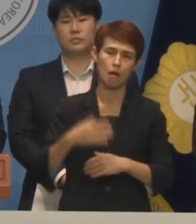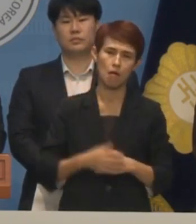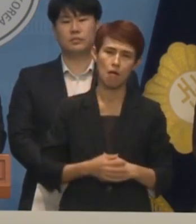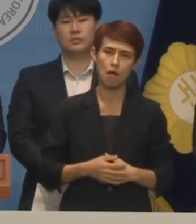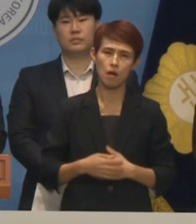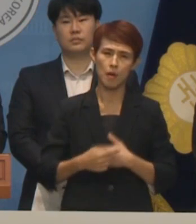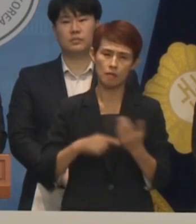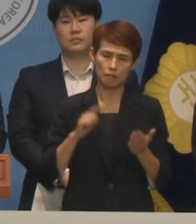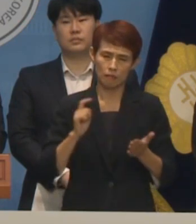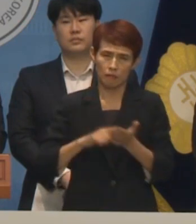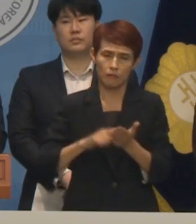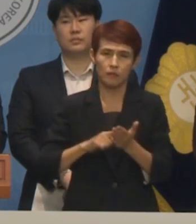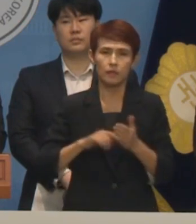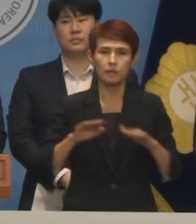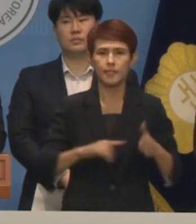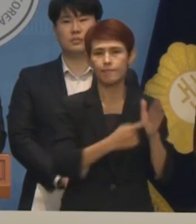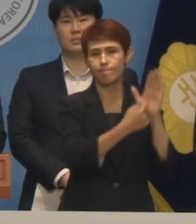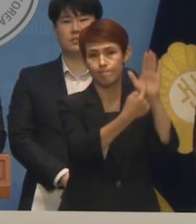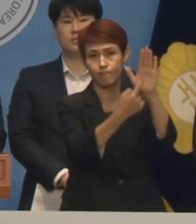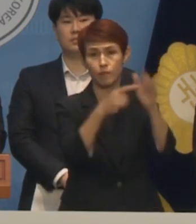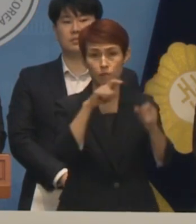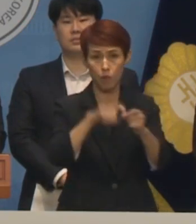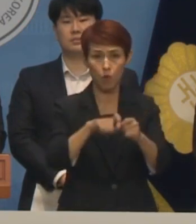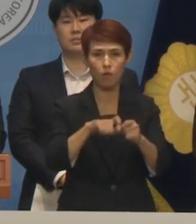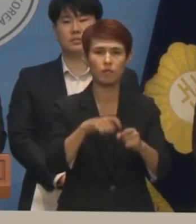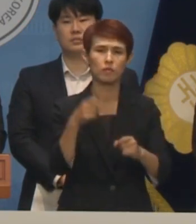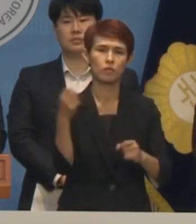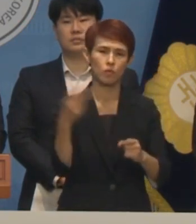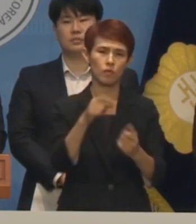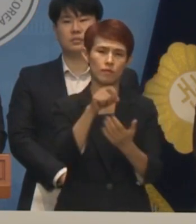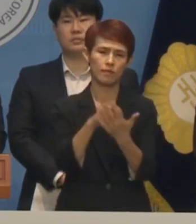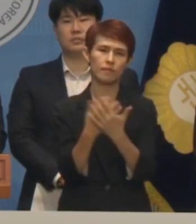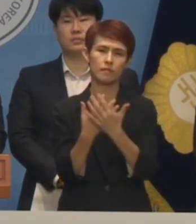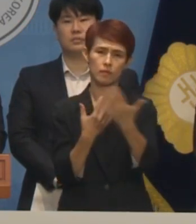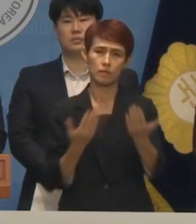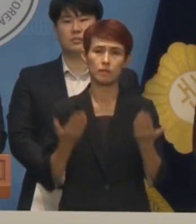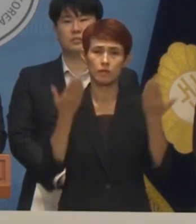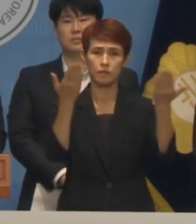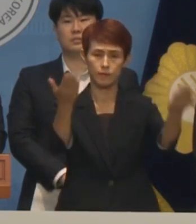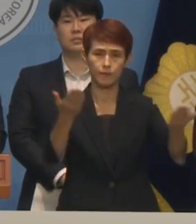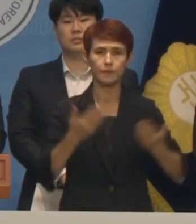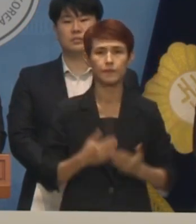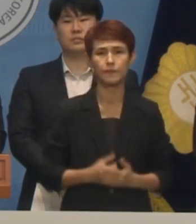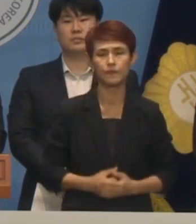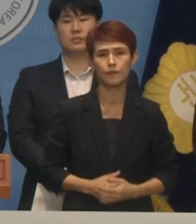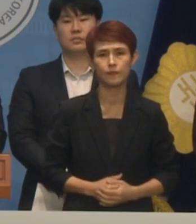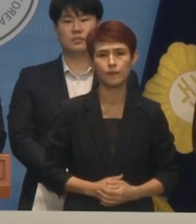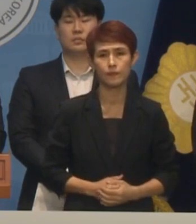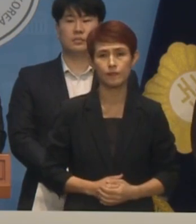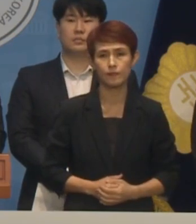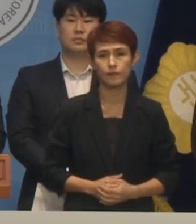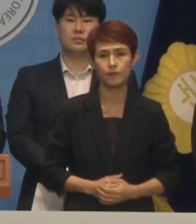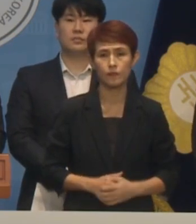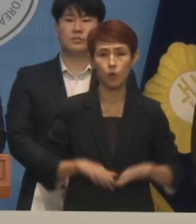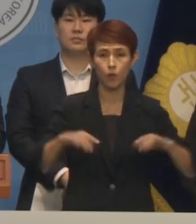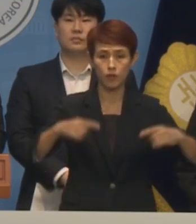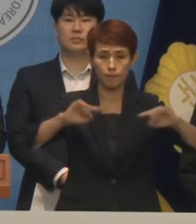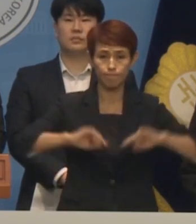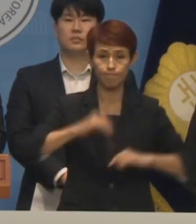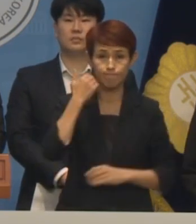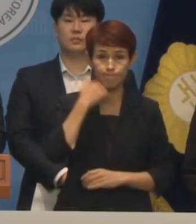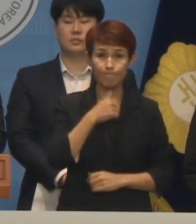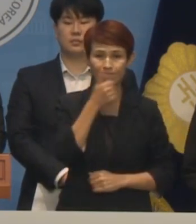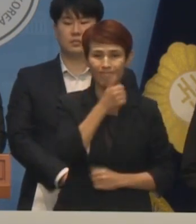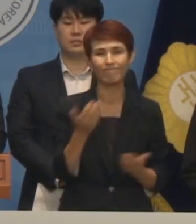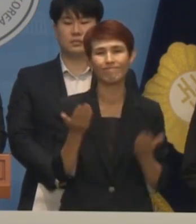절박한 마음으로 이 상황을 알리기 위해서 다시 한번 기자회견을 잡게 되었습니다. 우선 오늘 참석자분들을